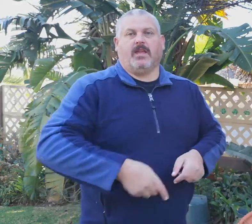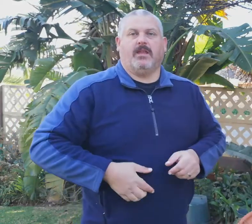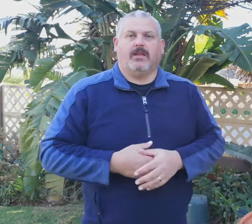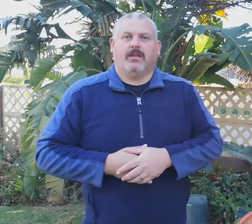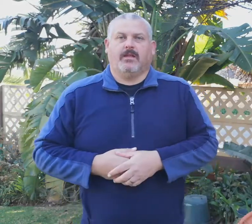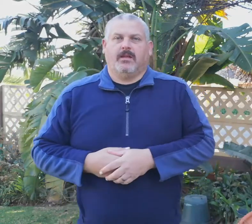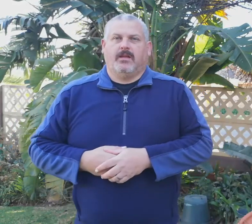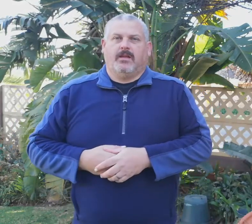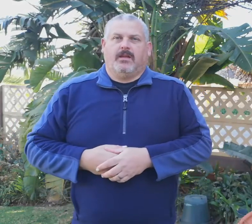jy.